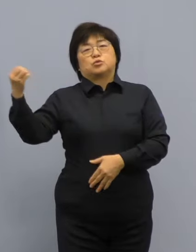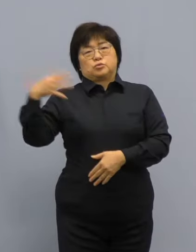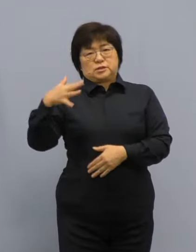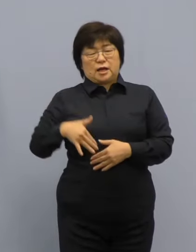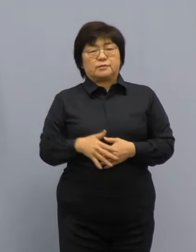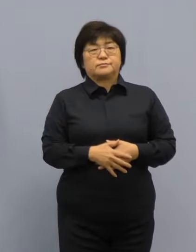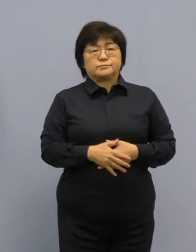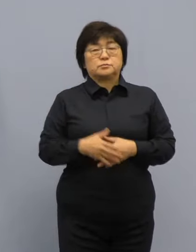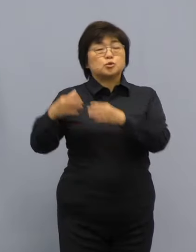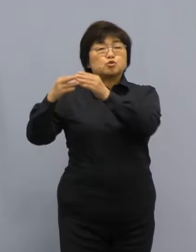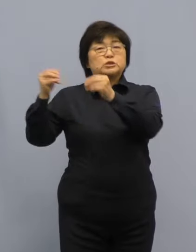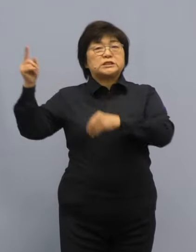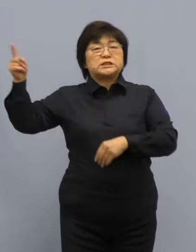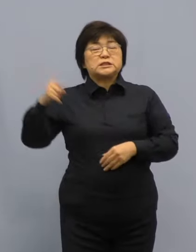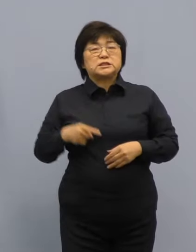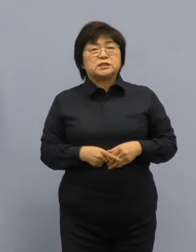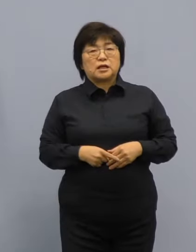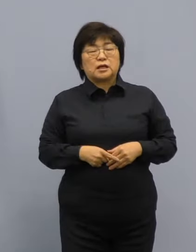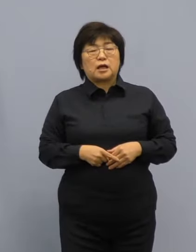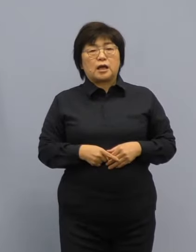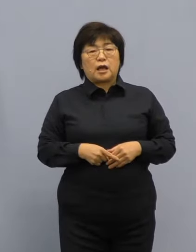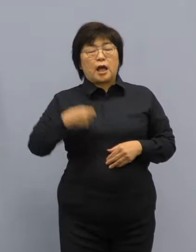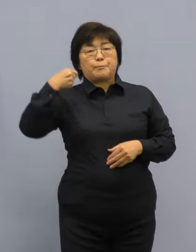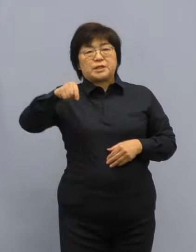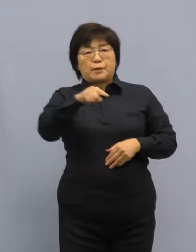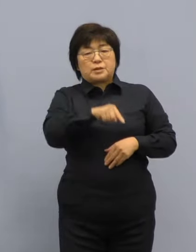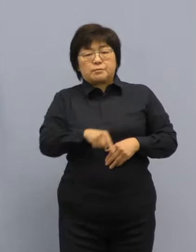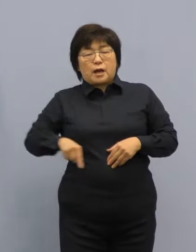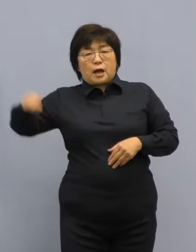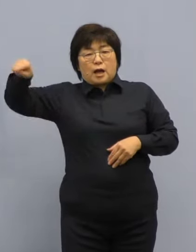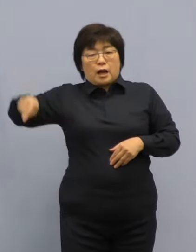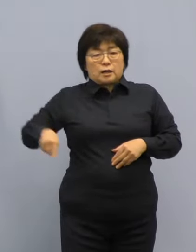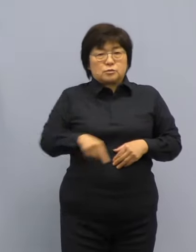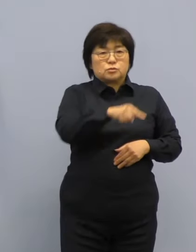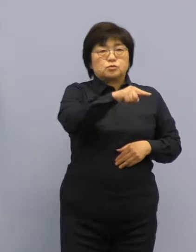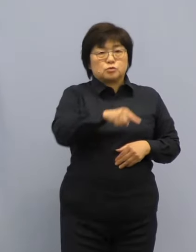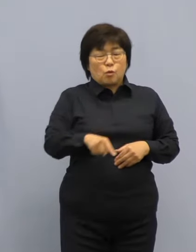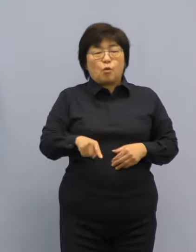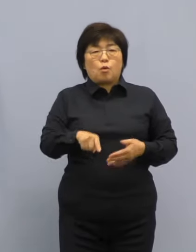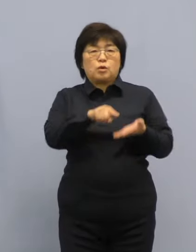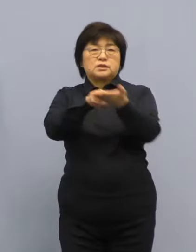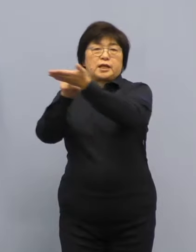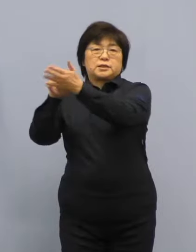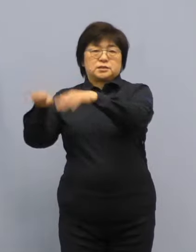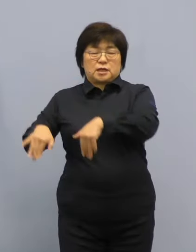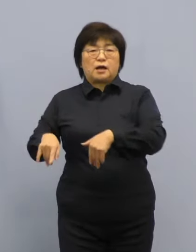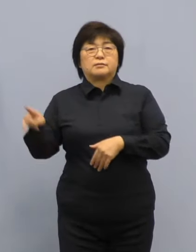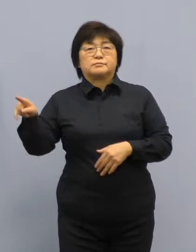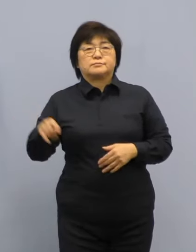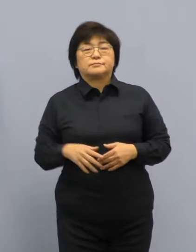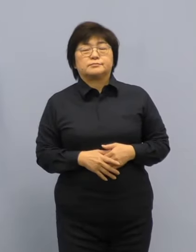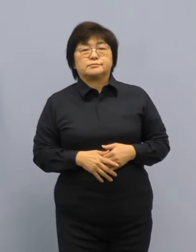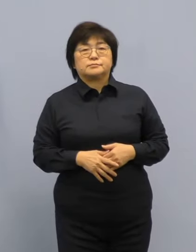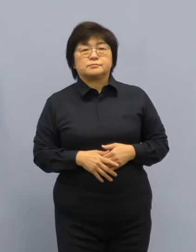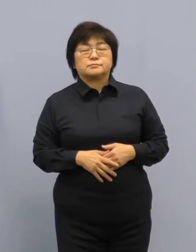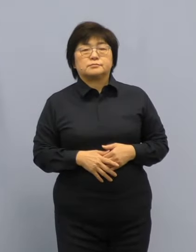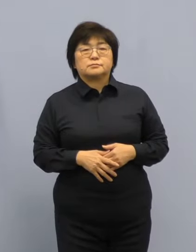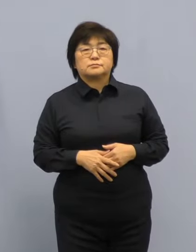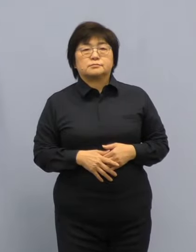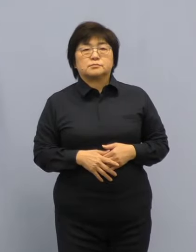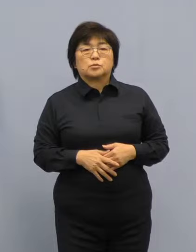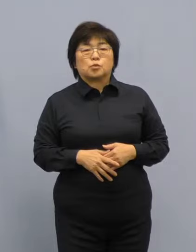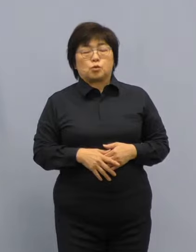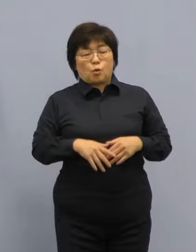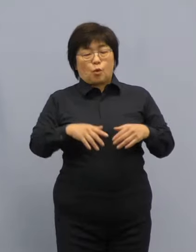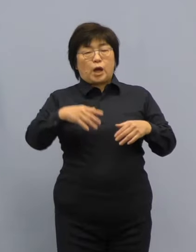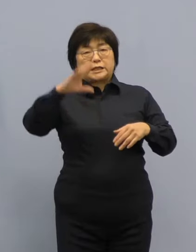国に対して、まあ、いわゆる南回りルートでの議論を促した形となっていると思うんですけども、今月の、まあ、記者会見でも、まあ、この南ル